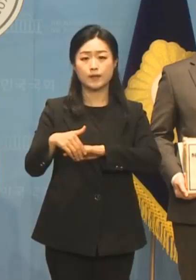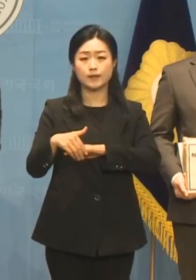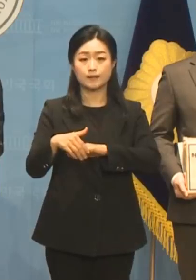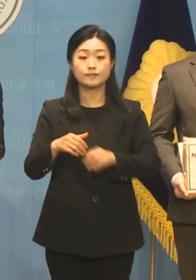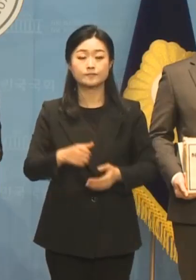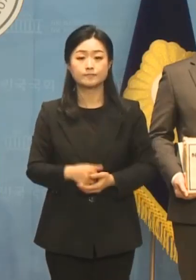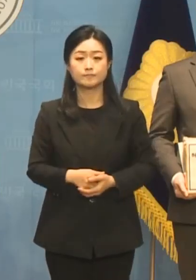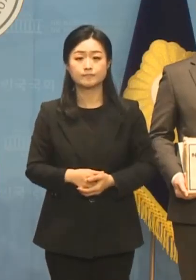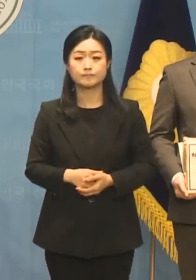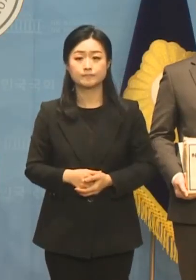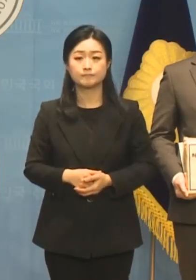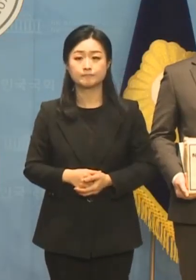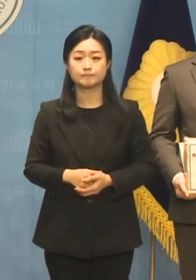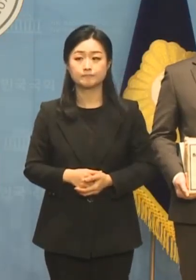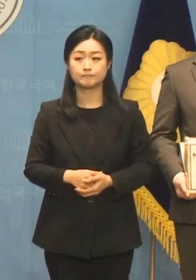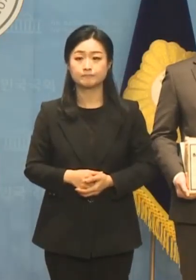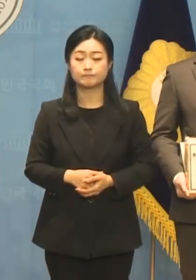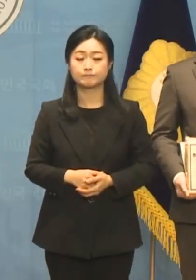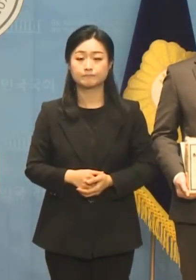하겠습니다.